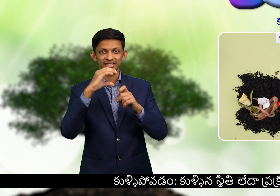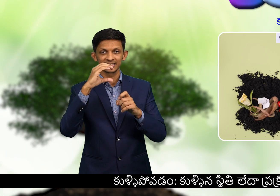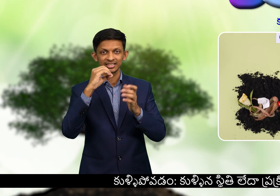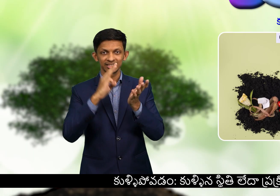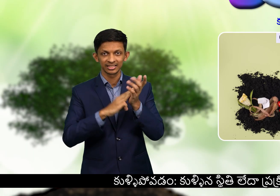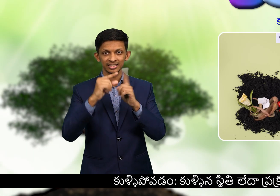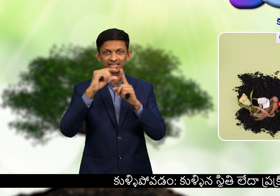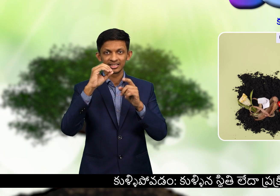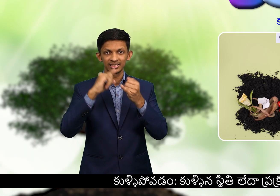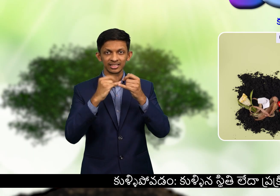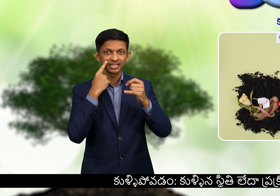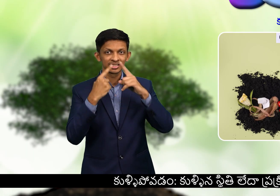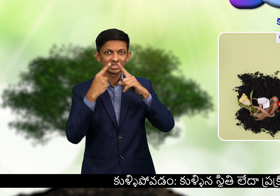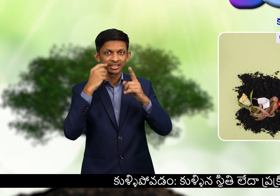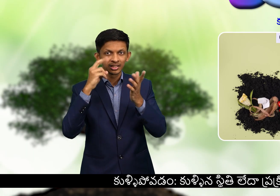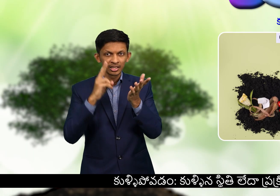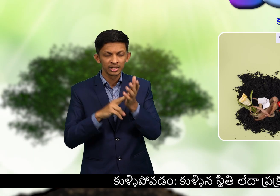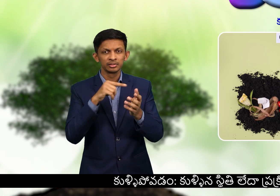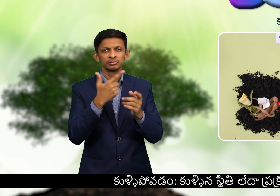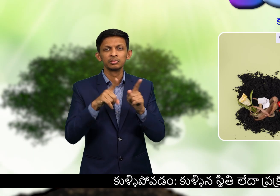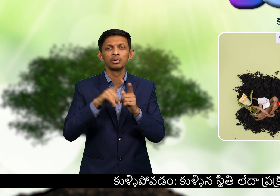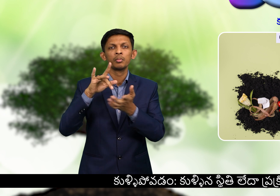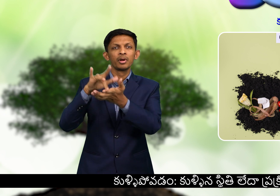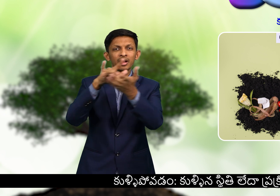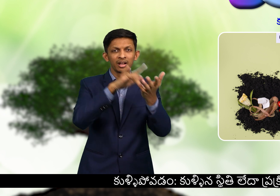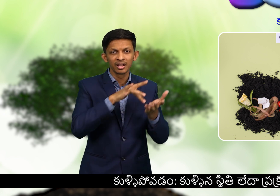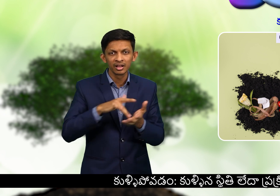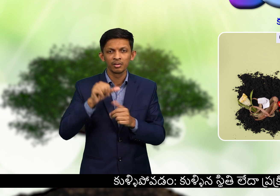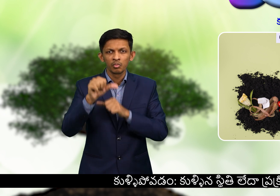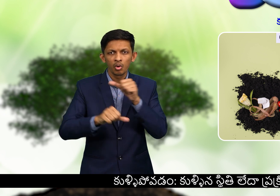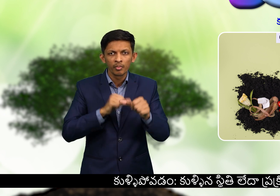కుళ్ళిపోవడం, కుళ్ళిన స్థితి లేదా ప్రక్రియ.